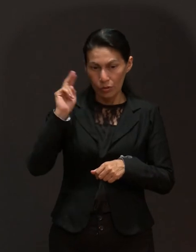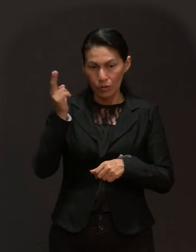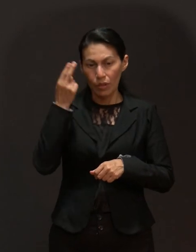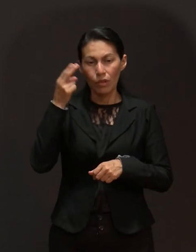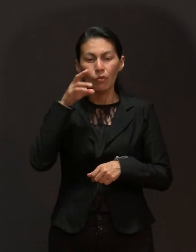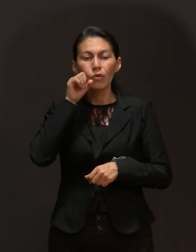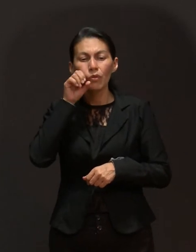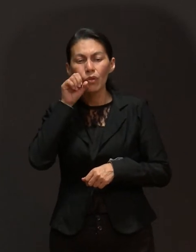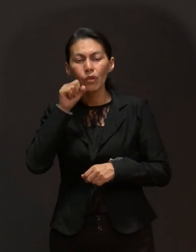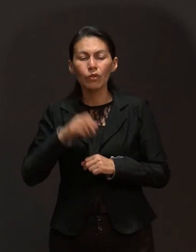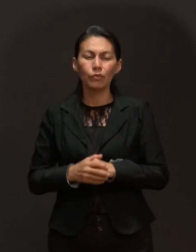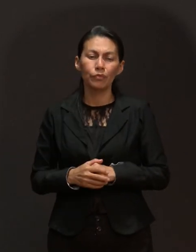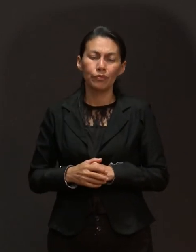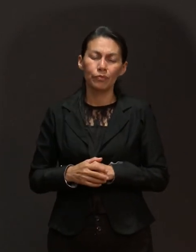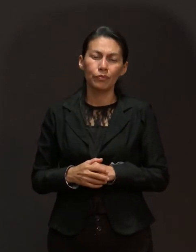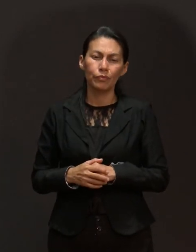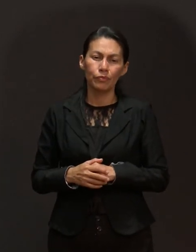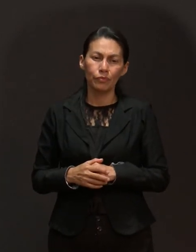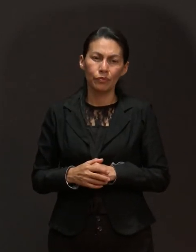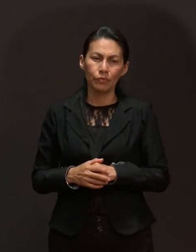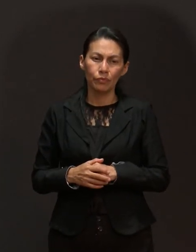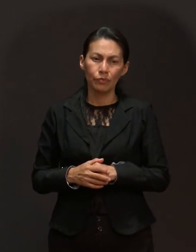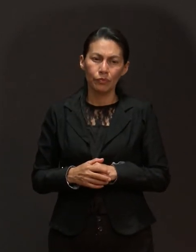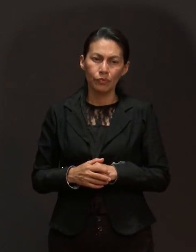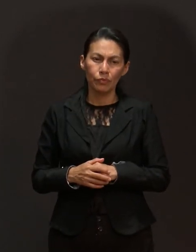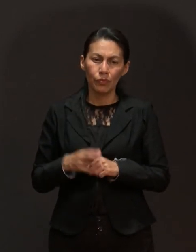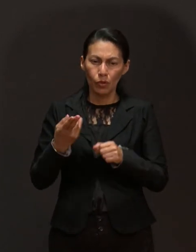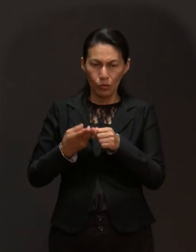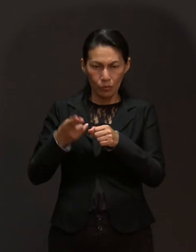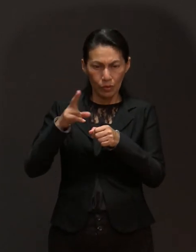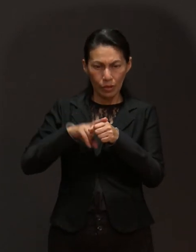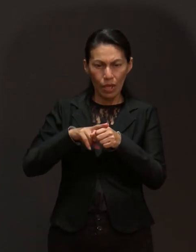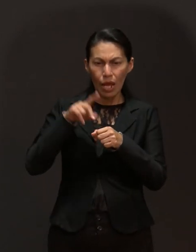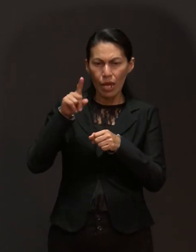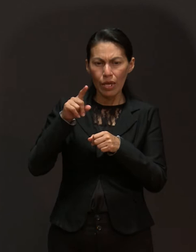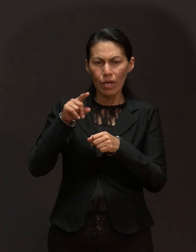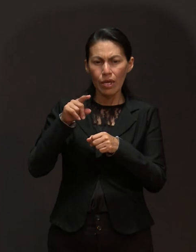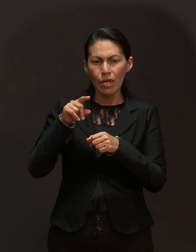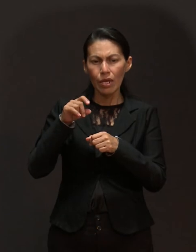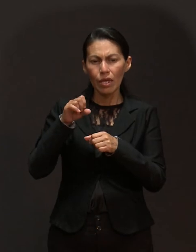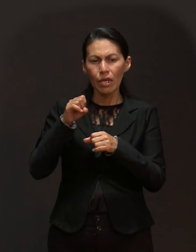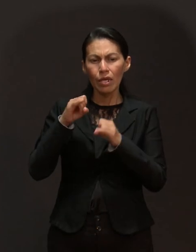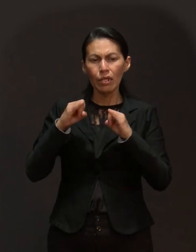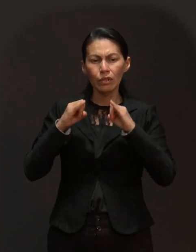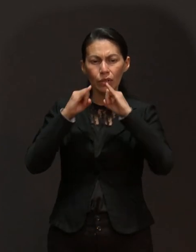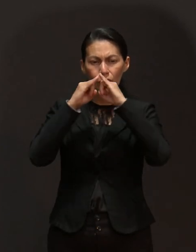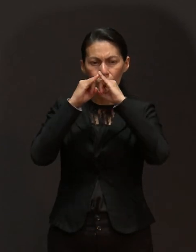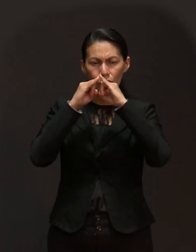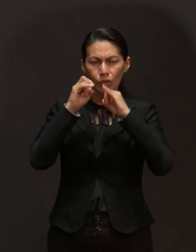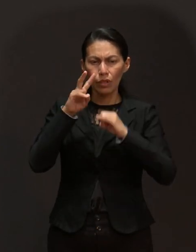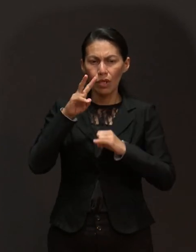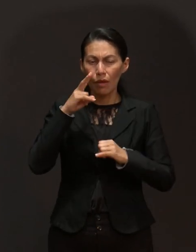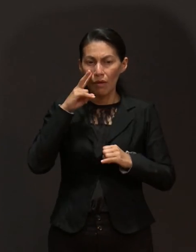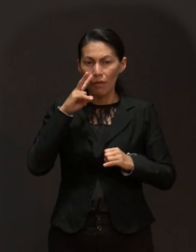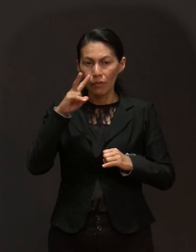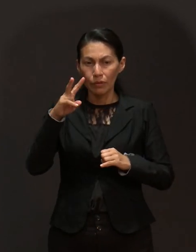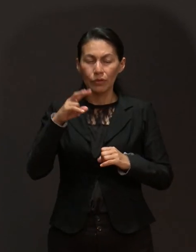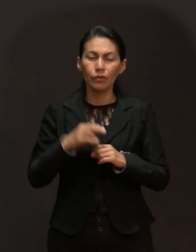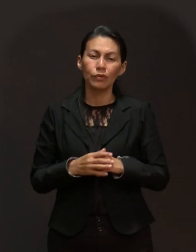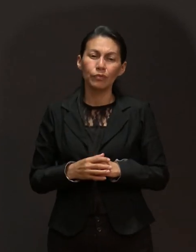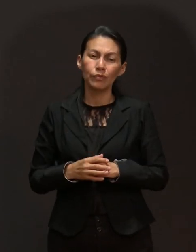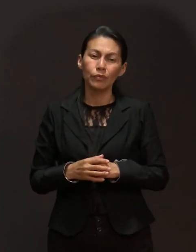aquí en la Universidad de Montemorelos en el Instituto de la Visión fue un como le decía pastor un reto